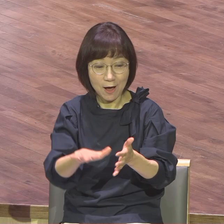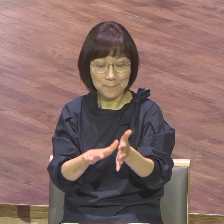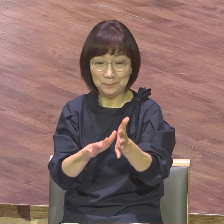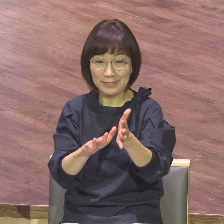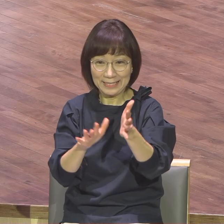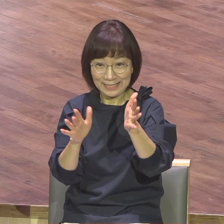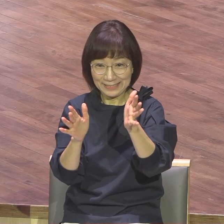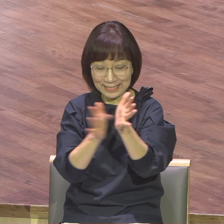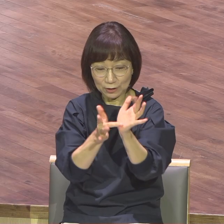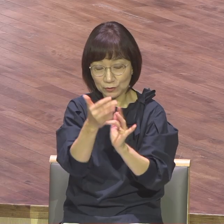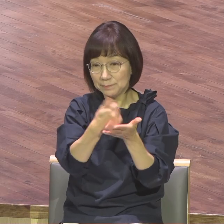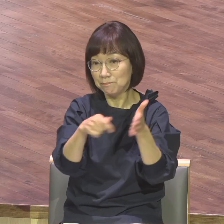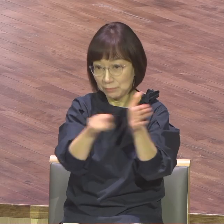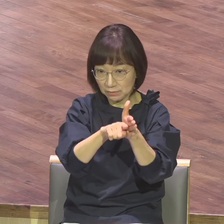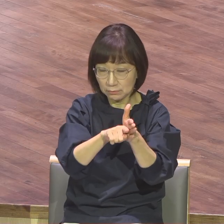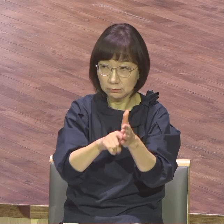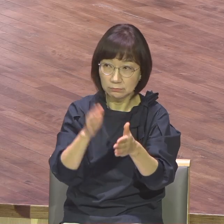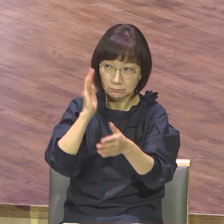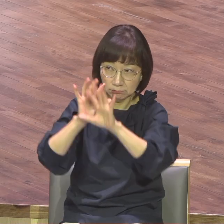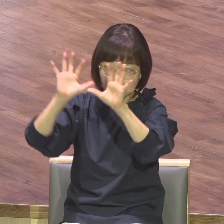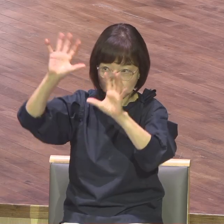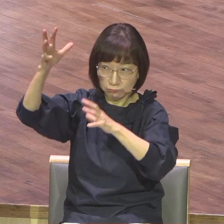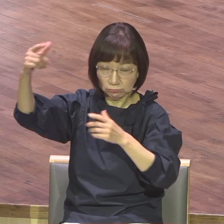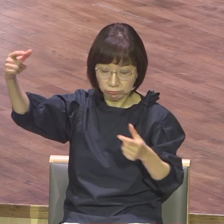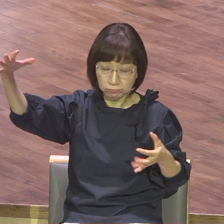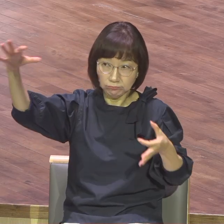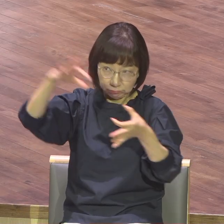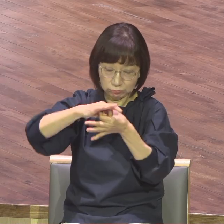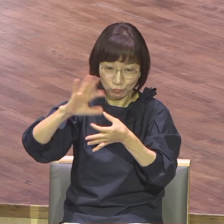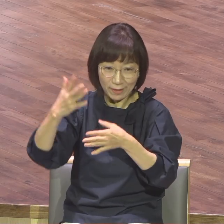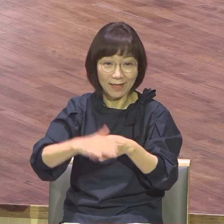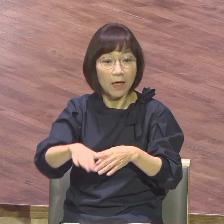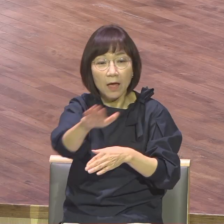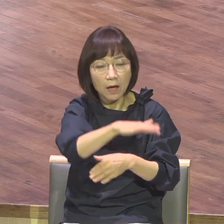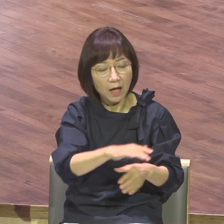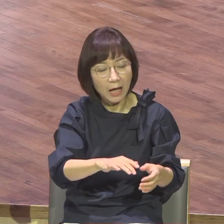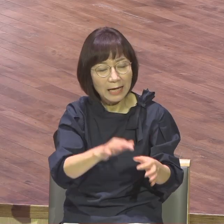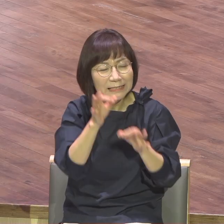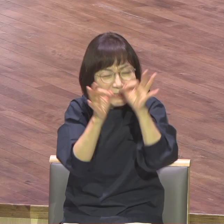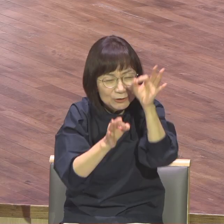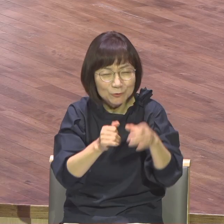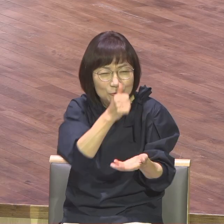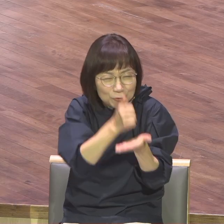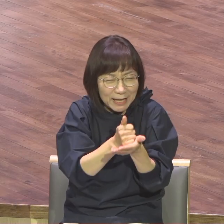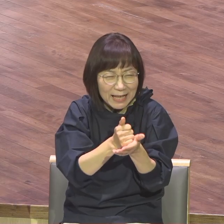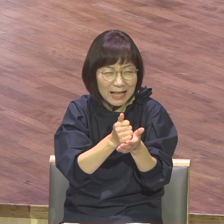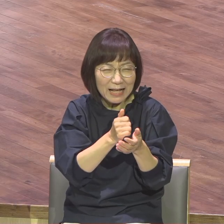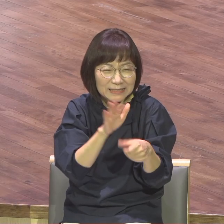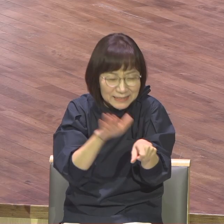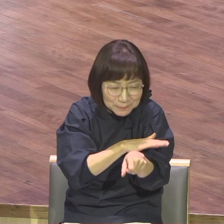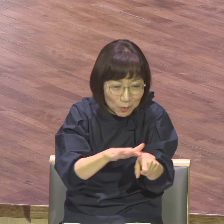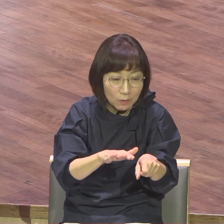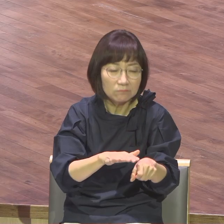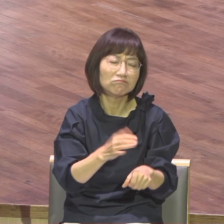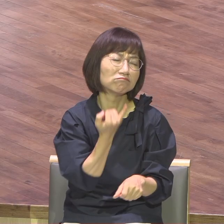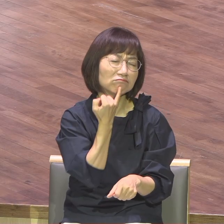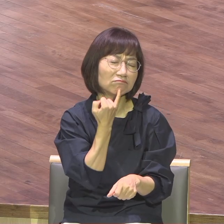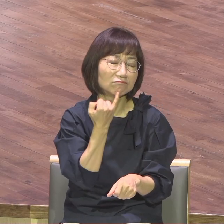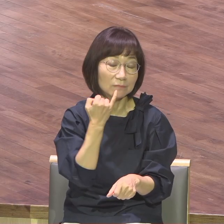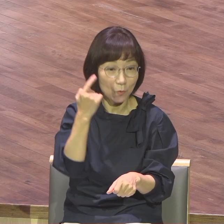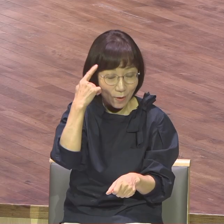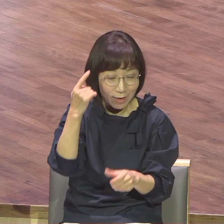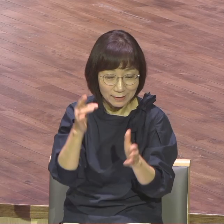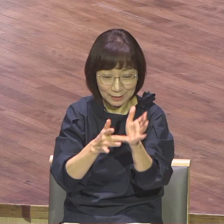무조건 천국 가게 돼 있어요. 뭐 살다가 좀 실수하고 좀 잘못하고 죄를 지어도 상관없어요. 예수